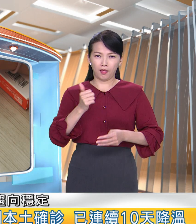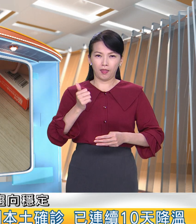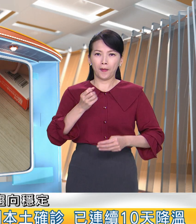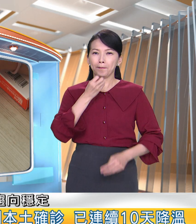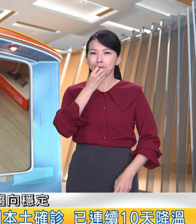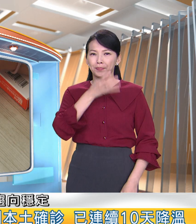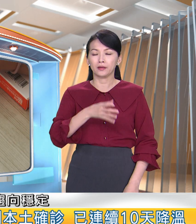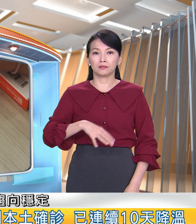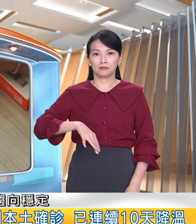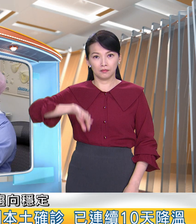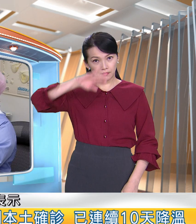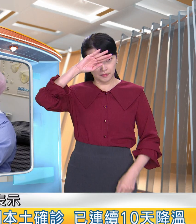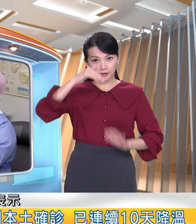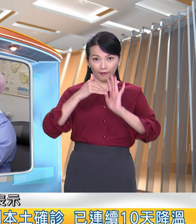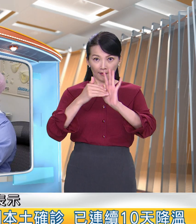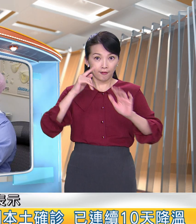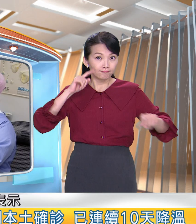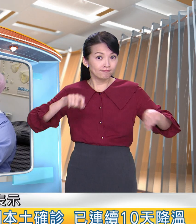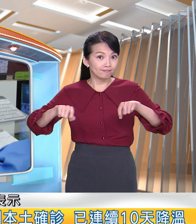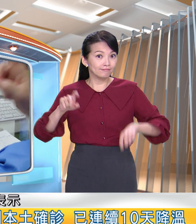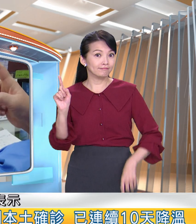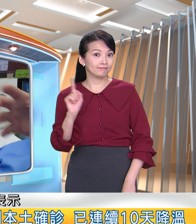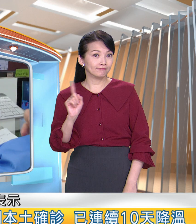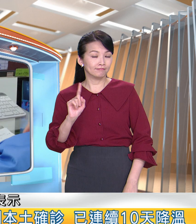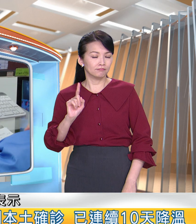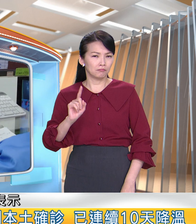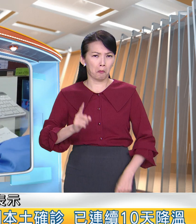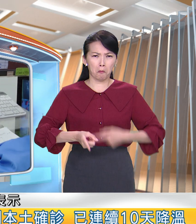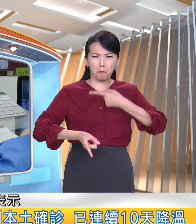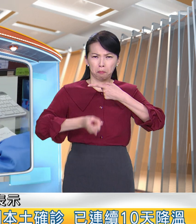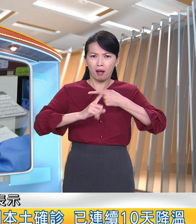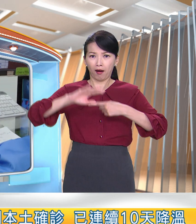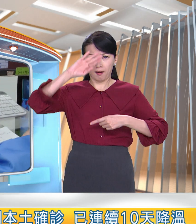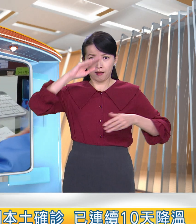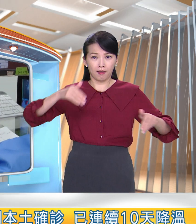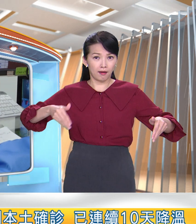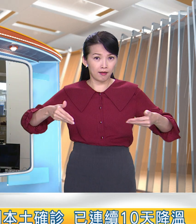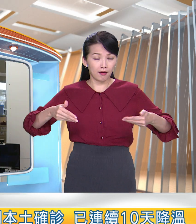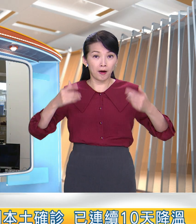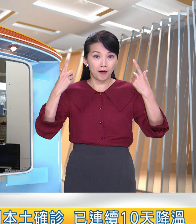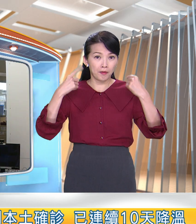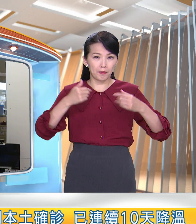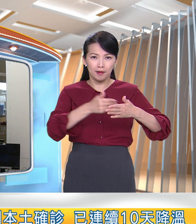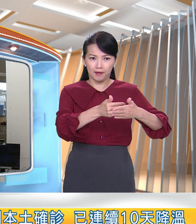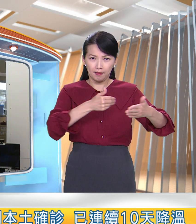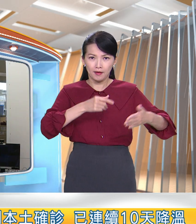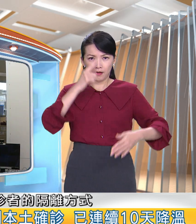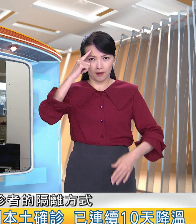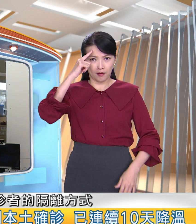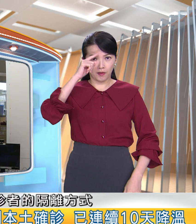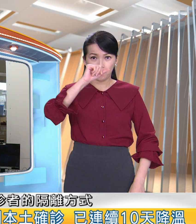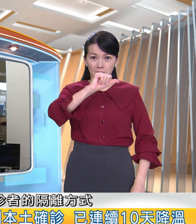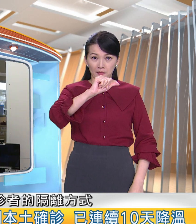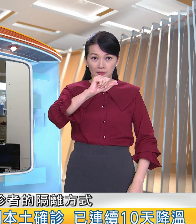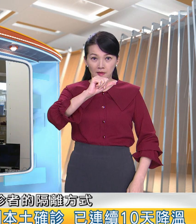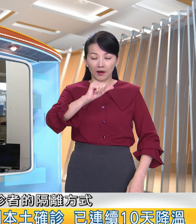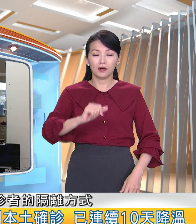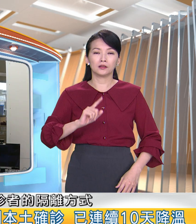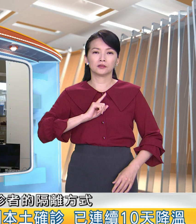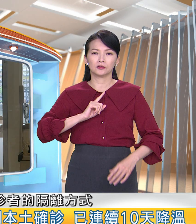定，指挥官王必胜表示，未来防疫方向将会调整轻症确